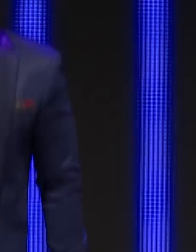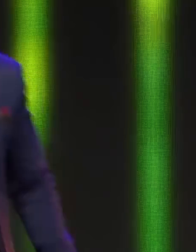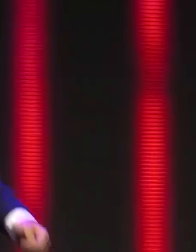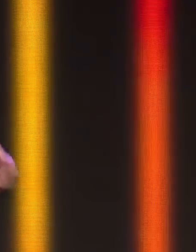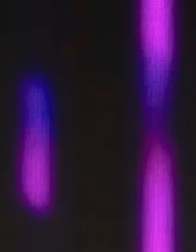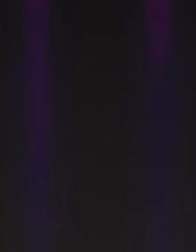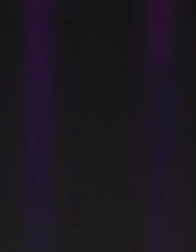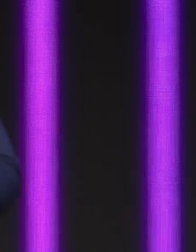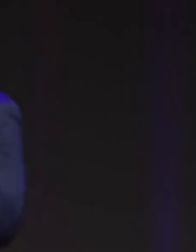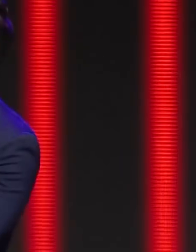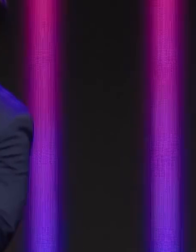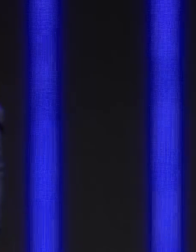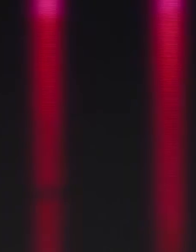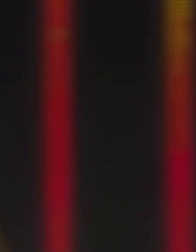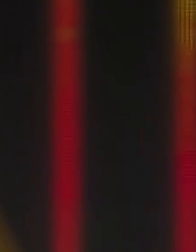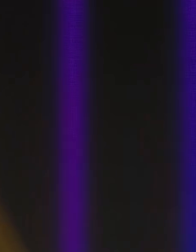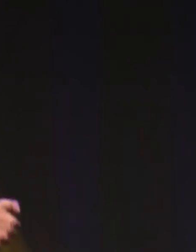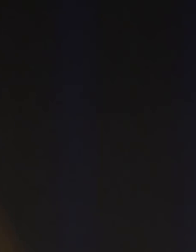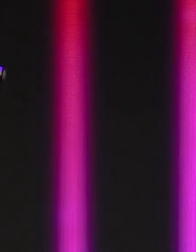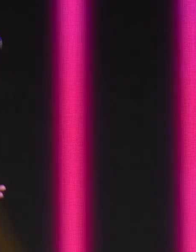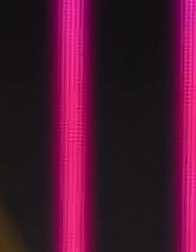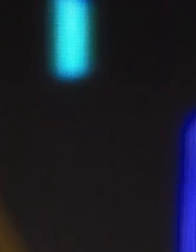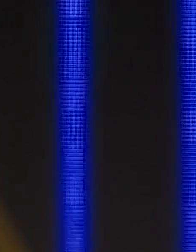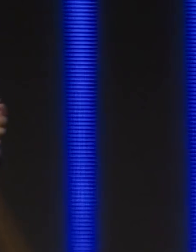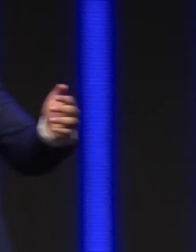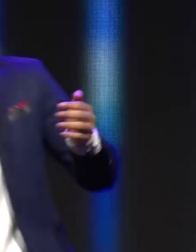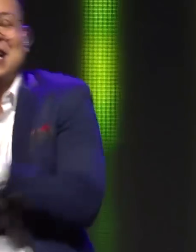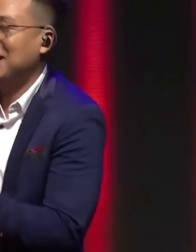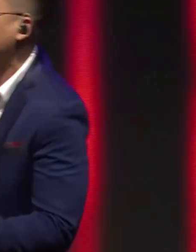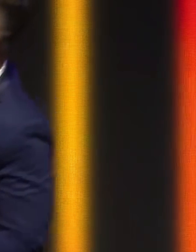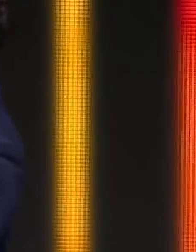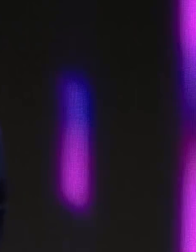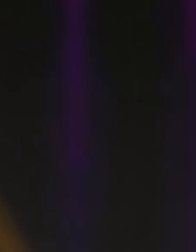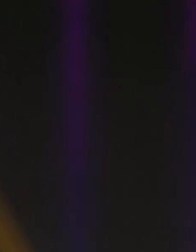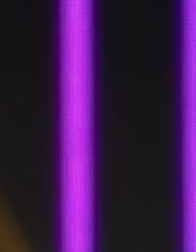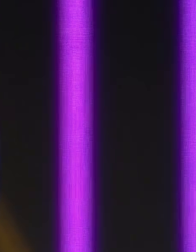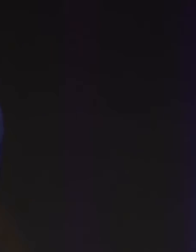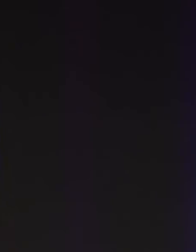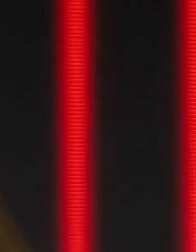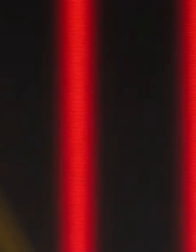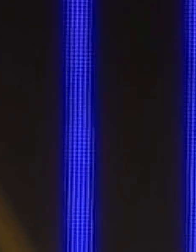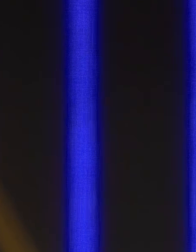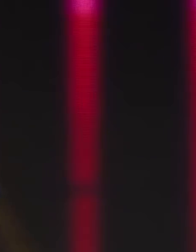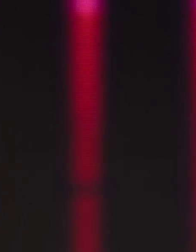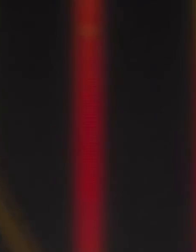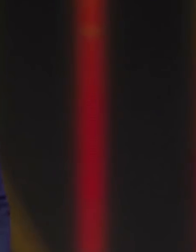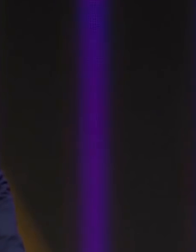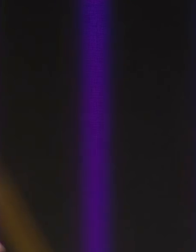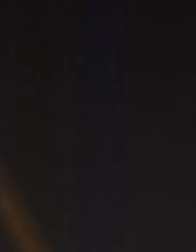Tak mau ku hidup bagi dunia ini lagi.